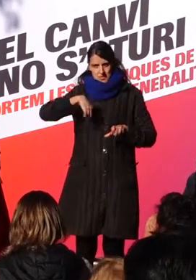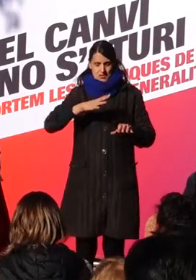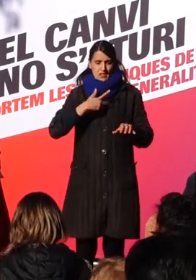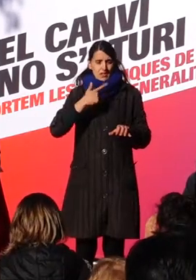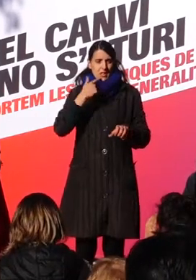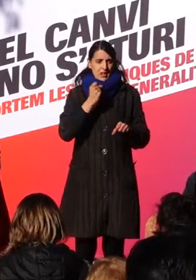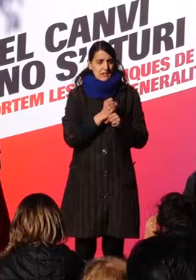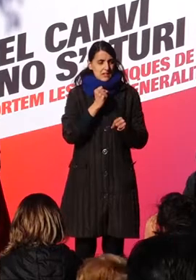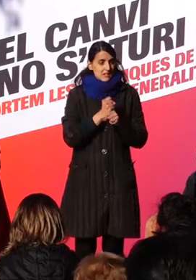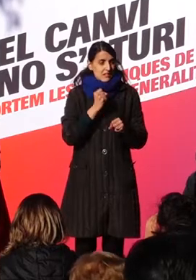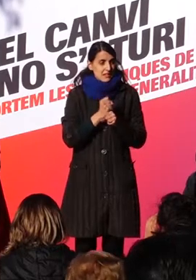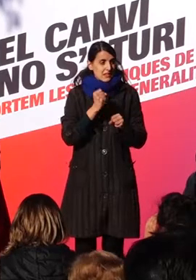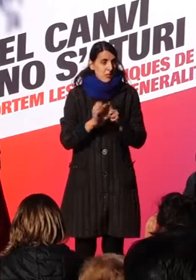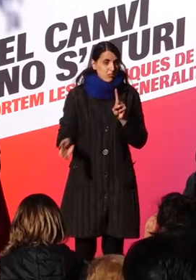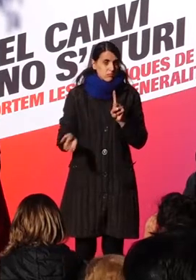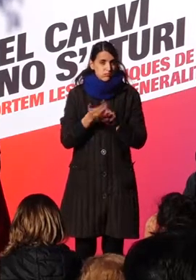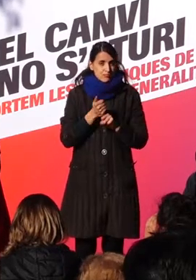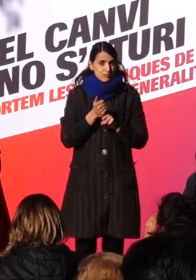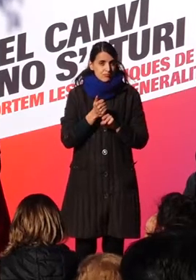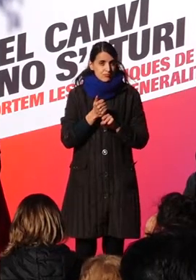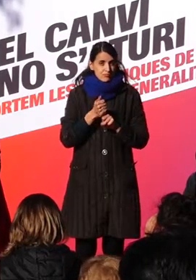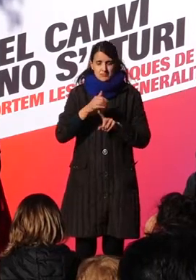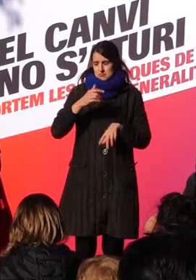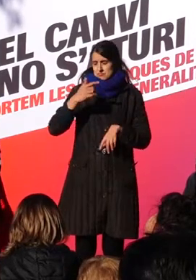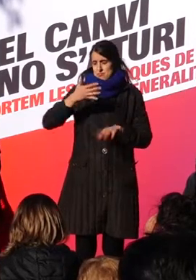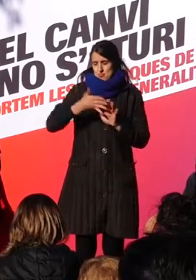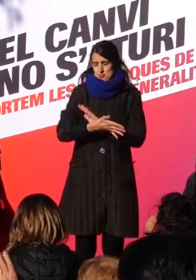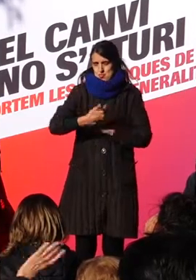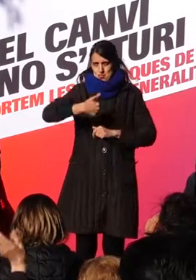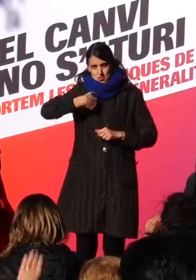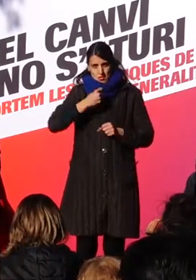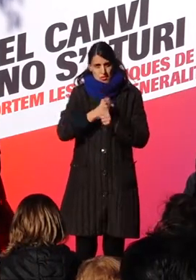depende de mí también depende de todos ustedes